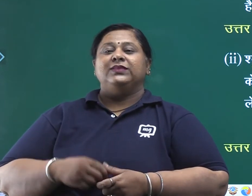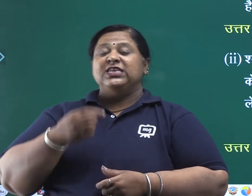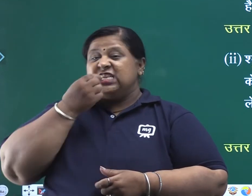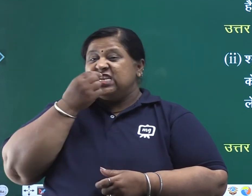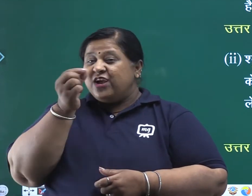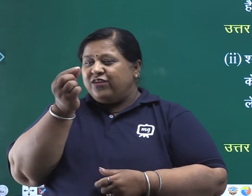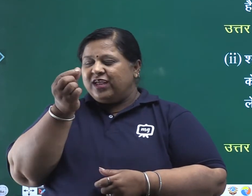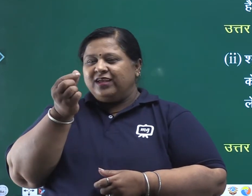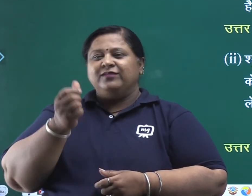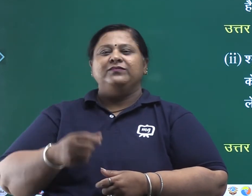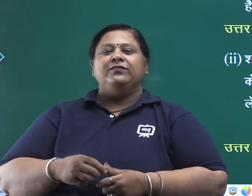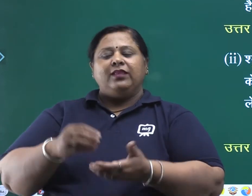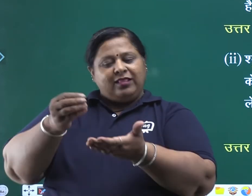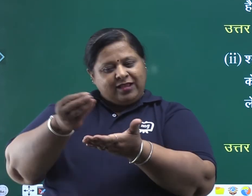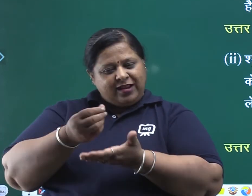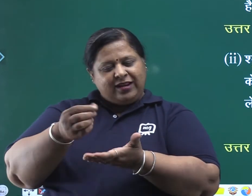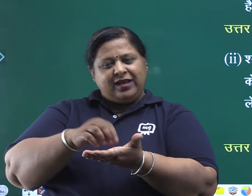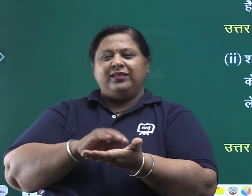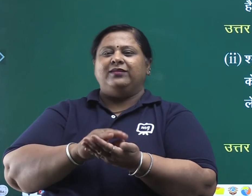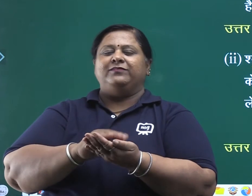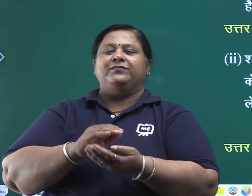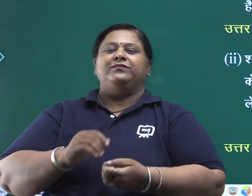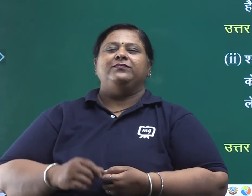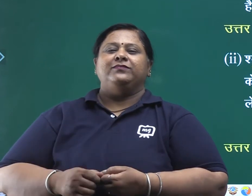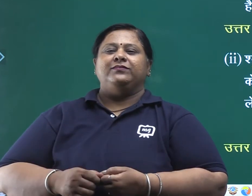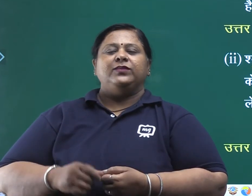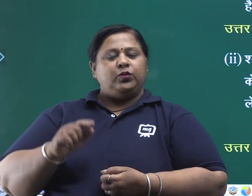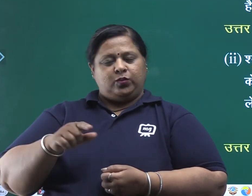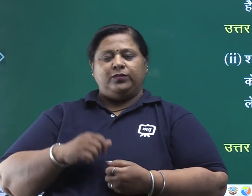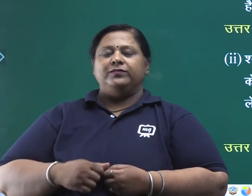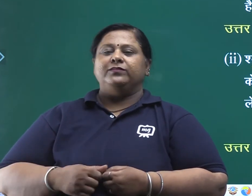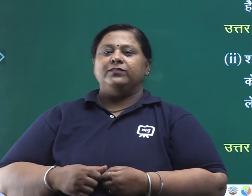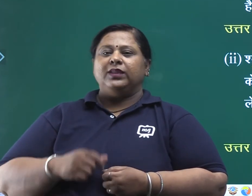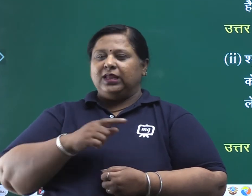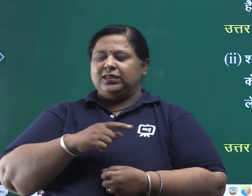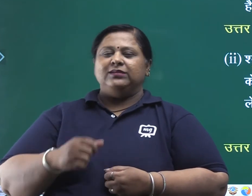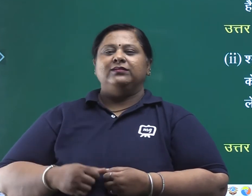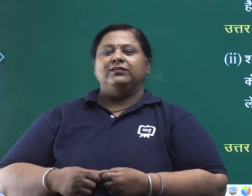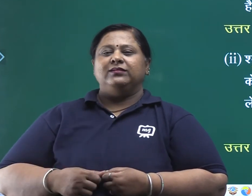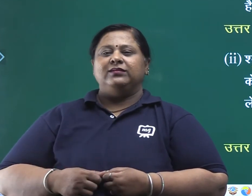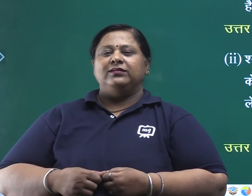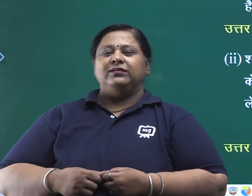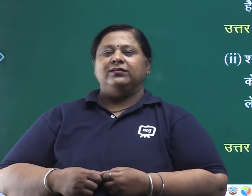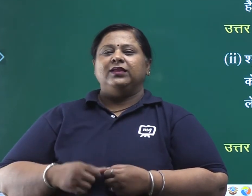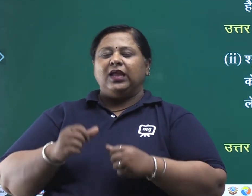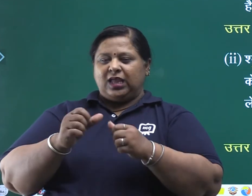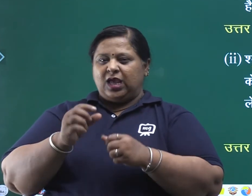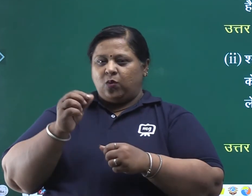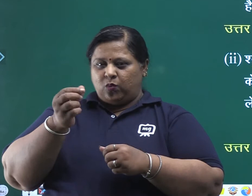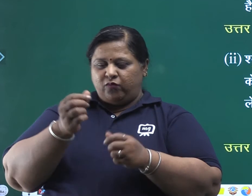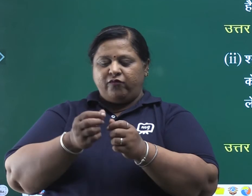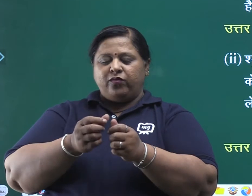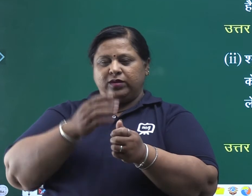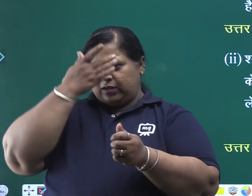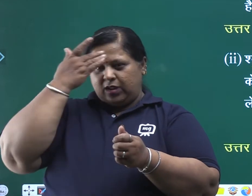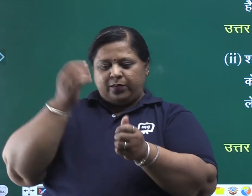के दाने लेकर आई थी। तो यहाँ पर गेहूँ